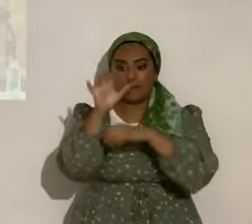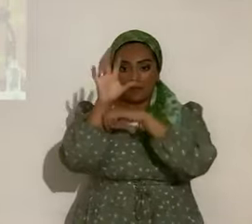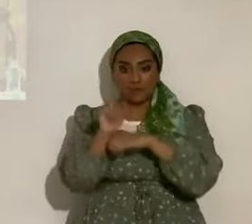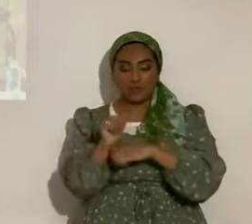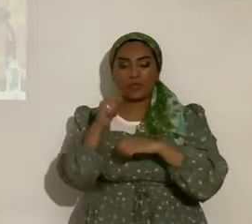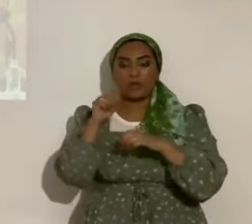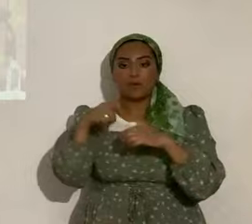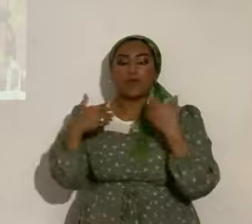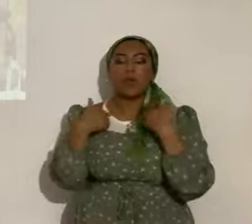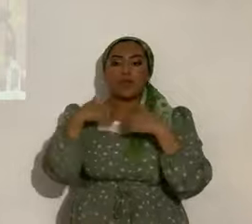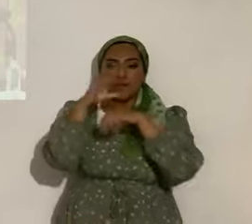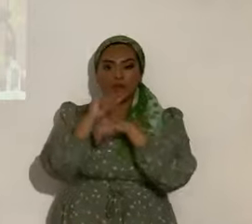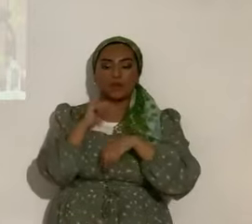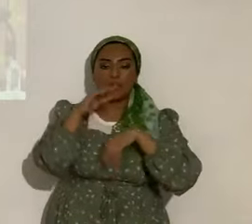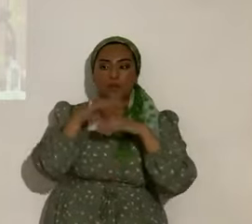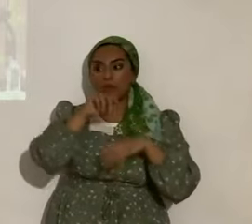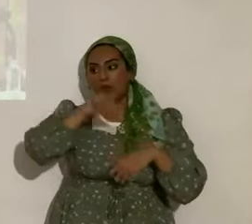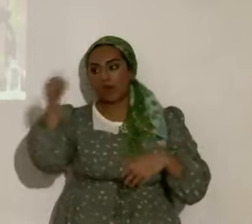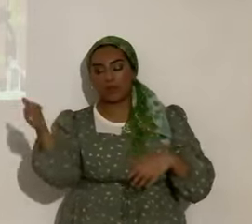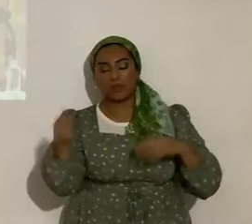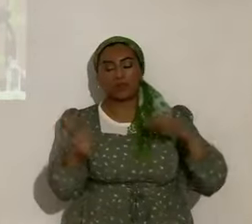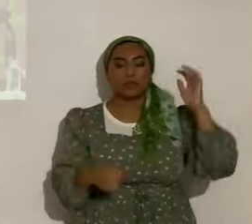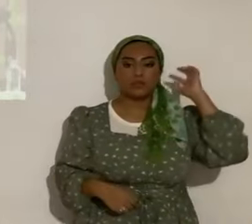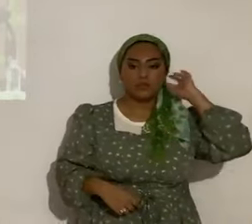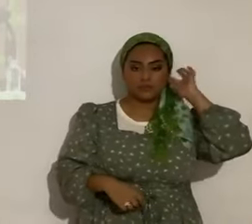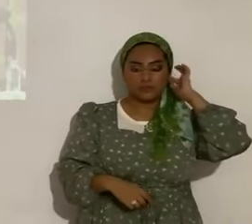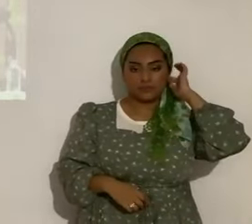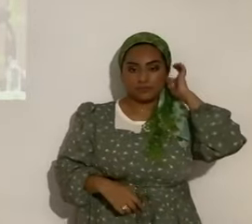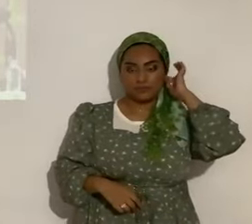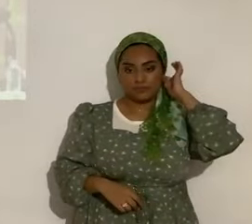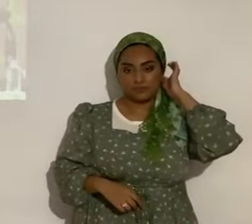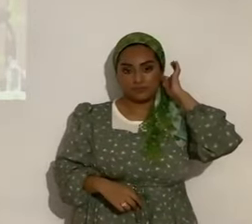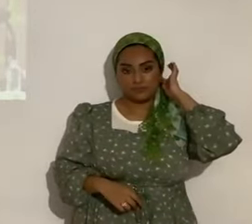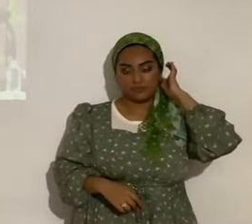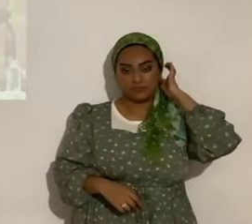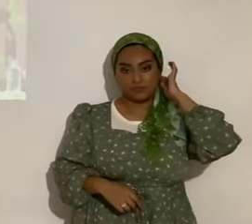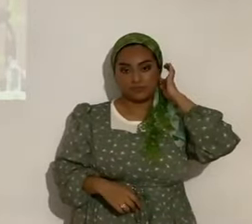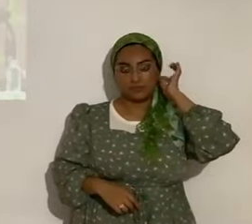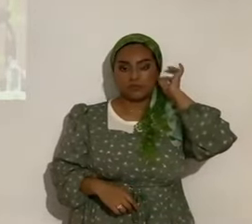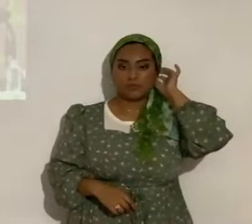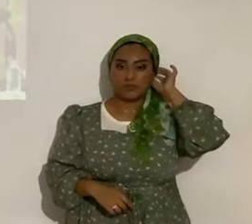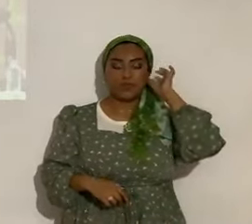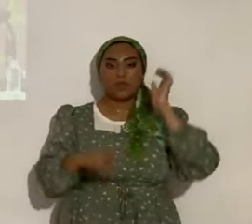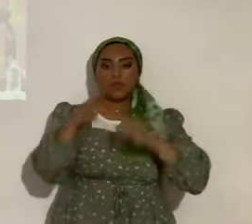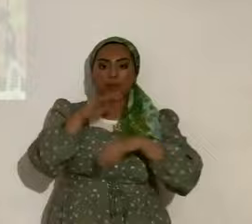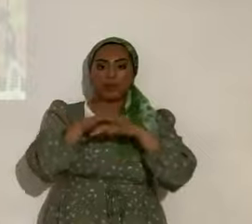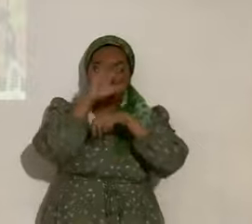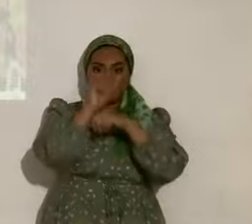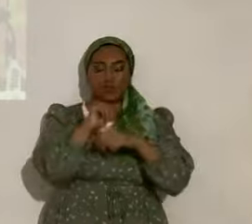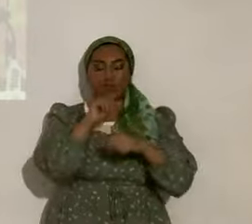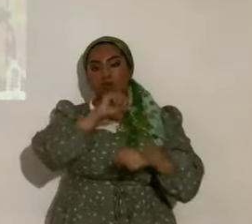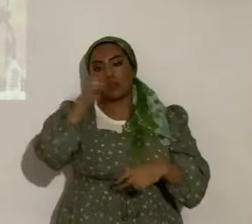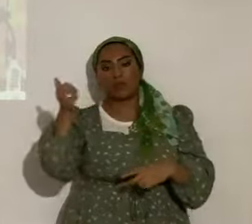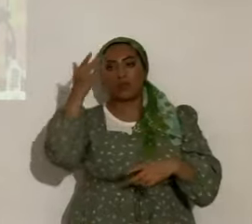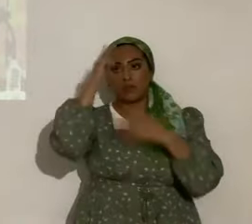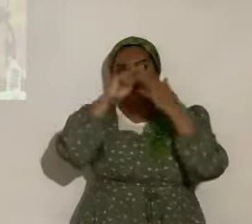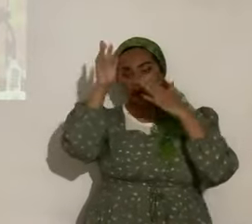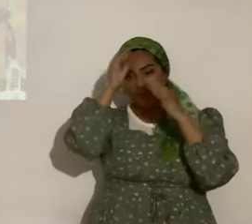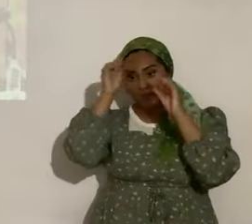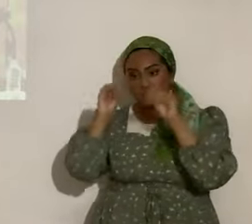podemos tener dominio sobre otras cosas, no dominio sobre los hermanos, sino sobre otras cosas que el Eterno ha puesto